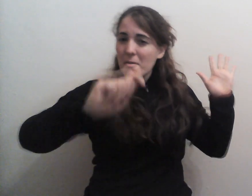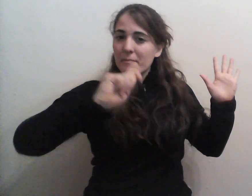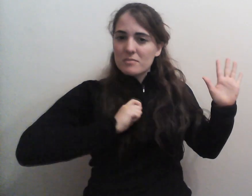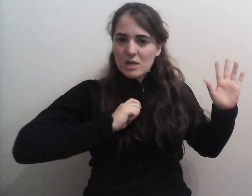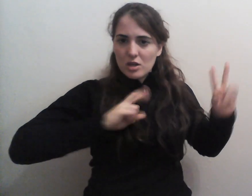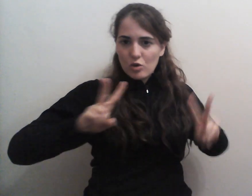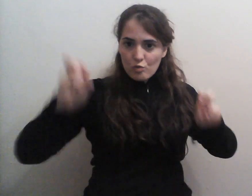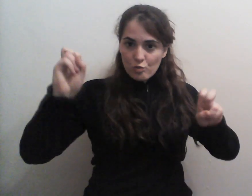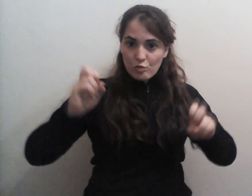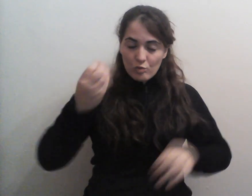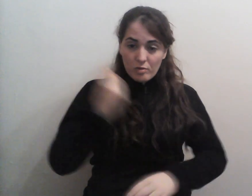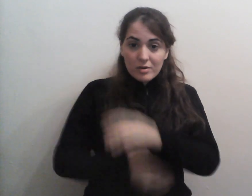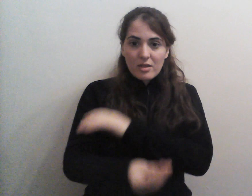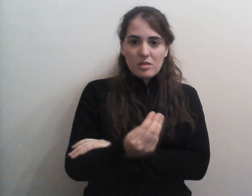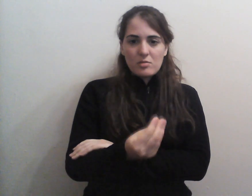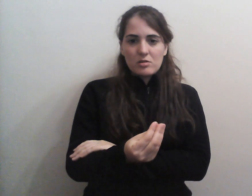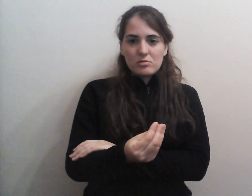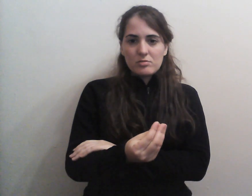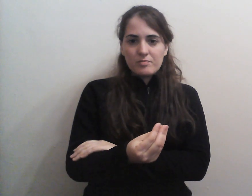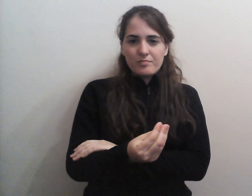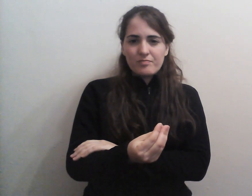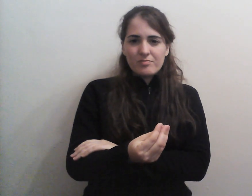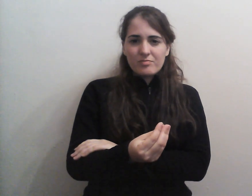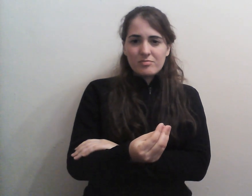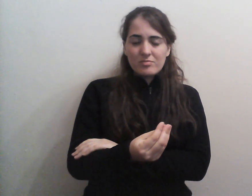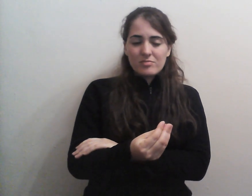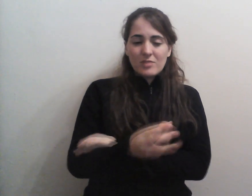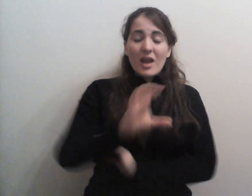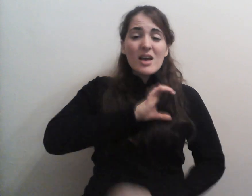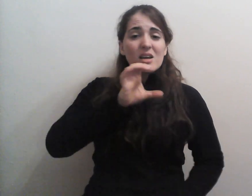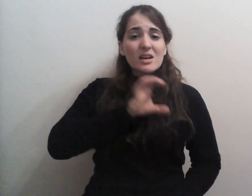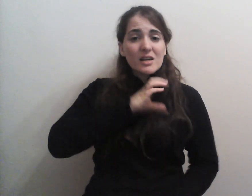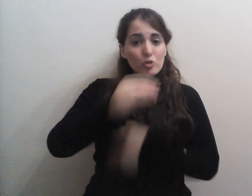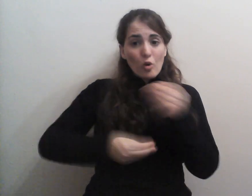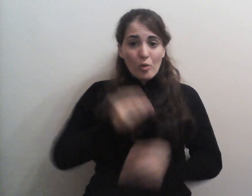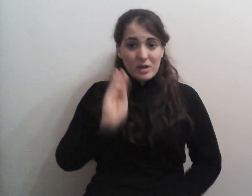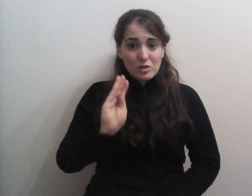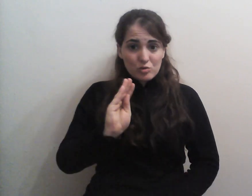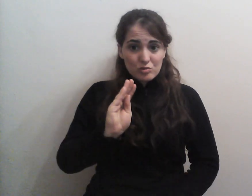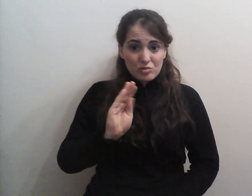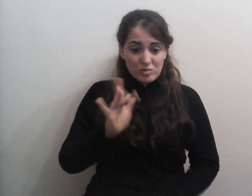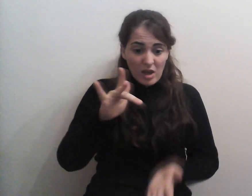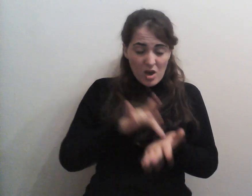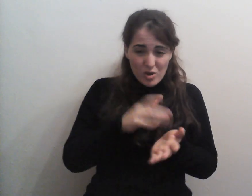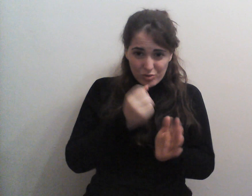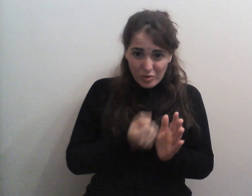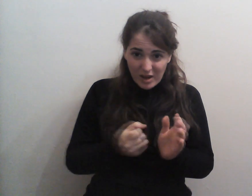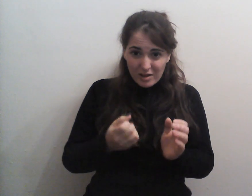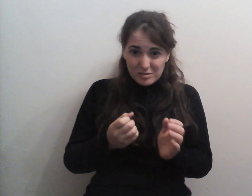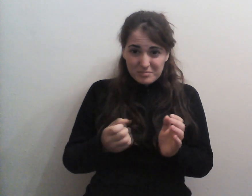gracias a la obra impecable del Señor Jesucristo. Cuando Él murió y resucitó al tercer día,